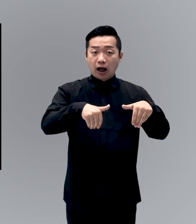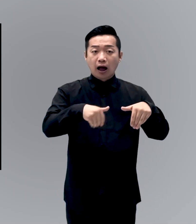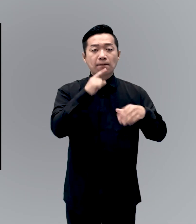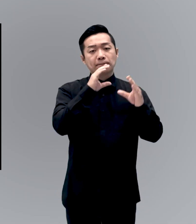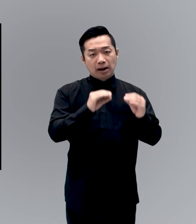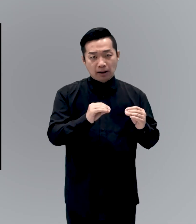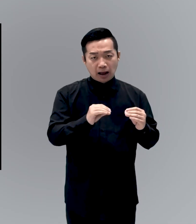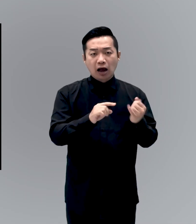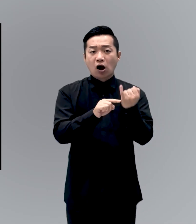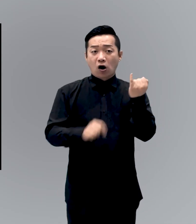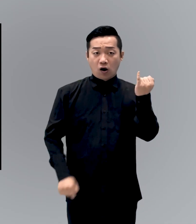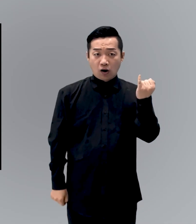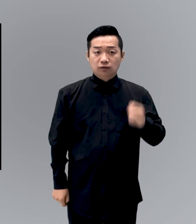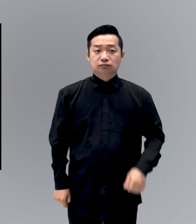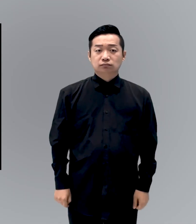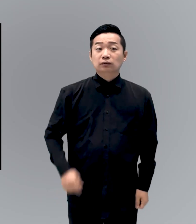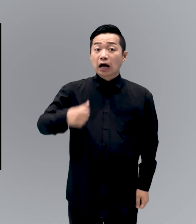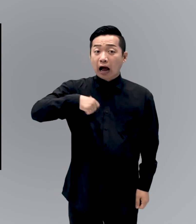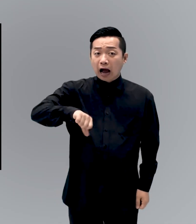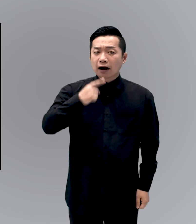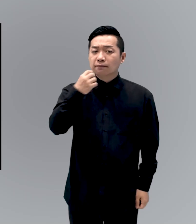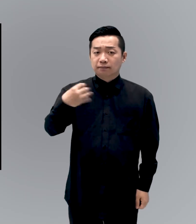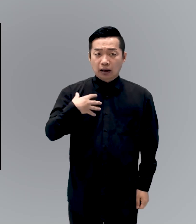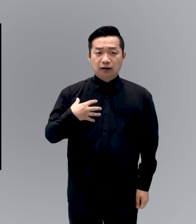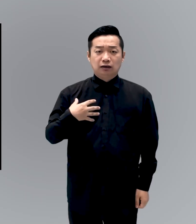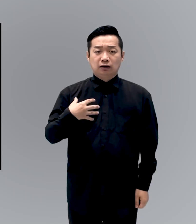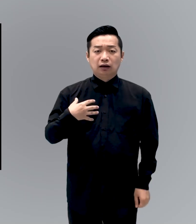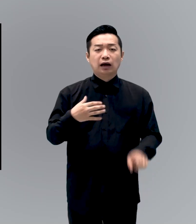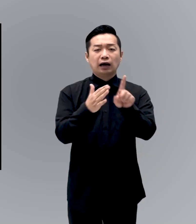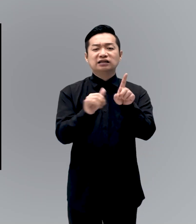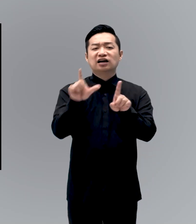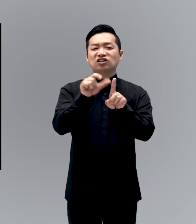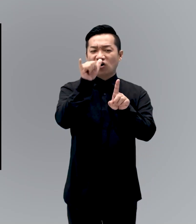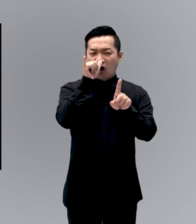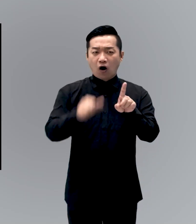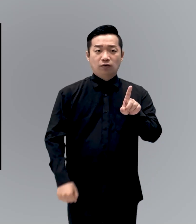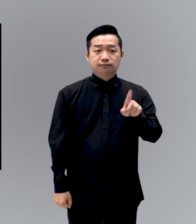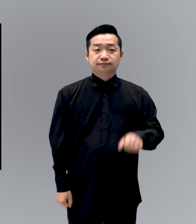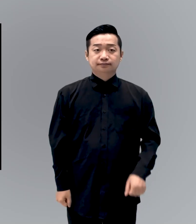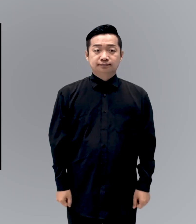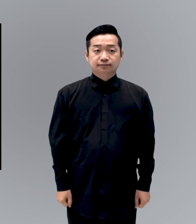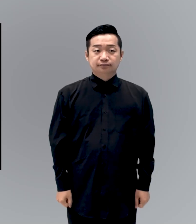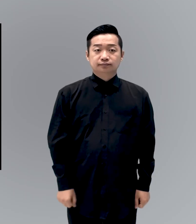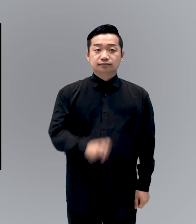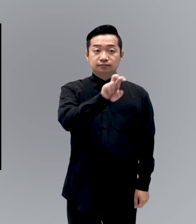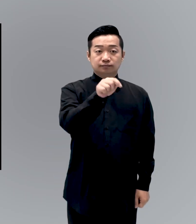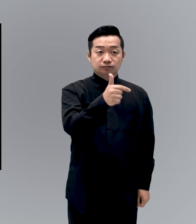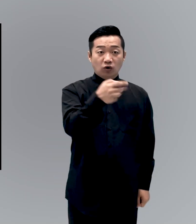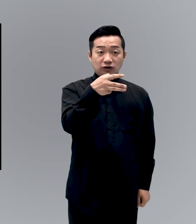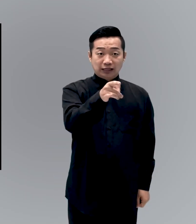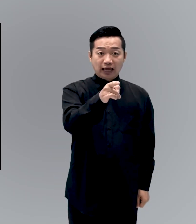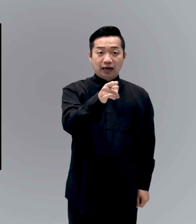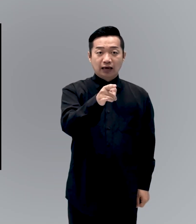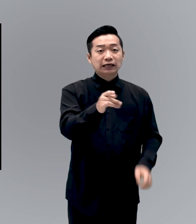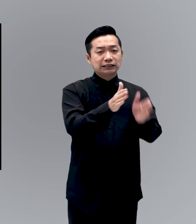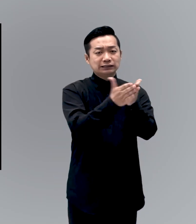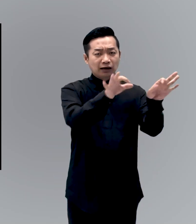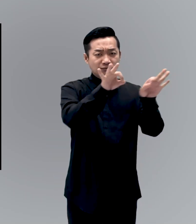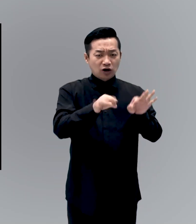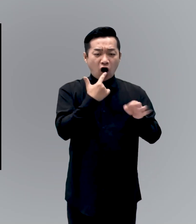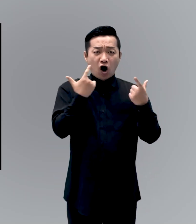국가는 폭력이다. 작가 톨스토이. 국가는 강도다. 법률 이론가 스푸너.